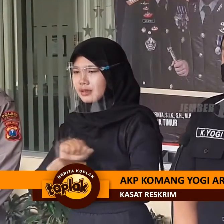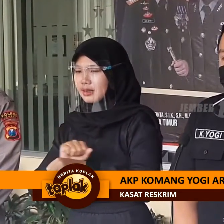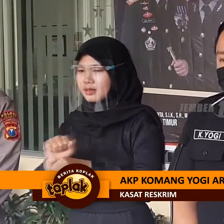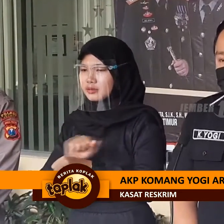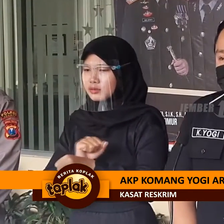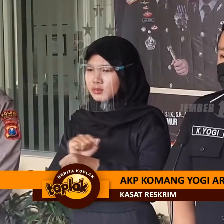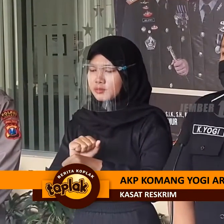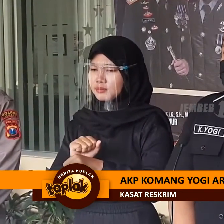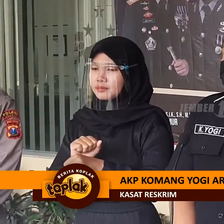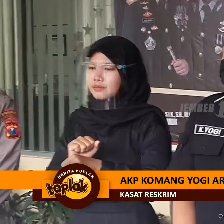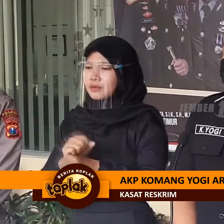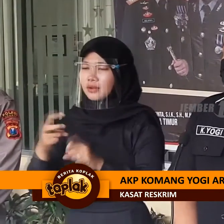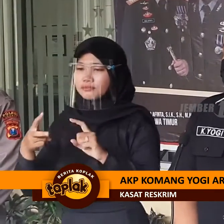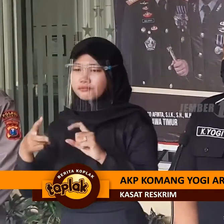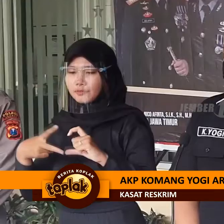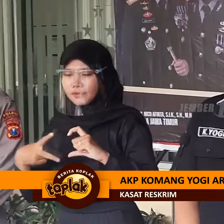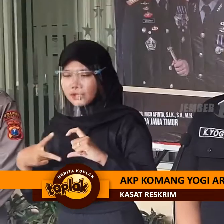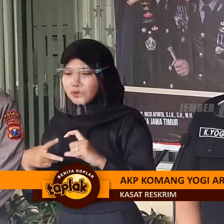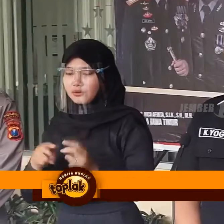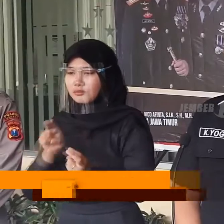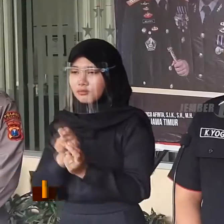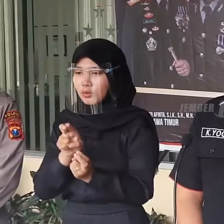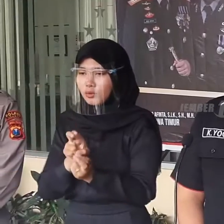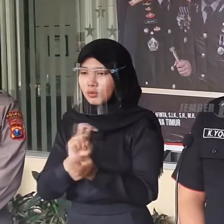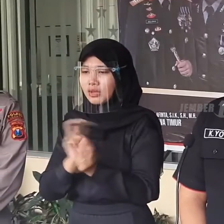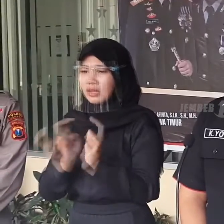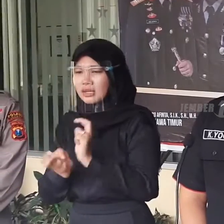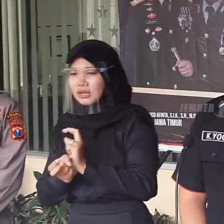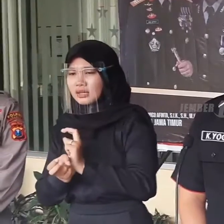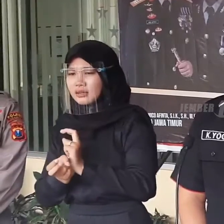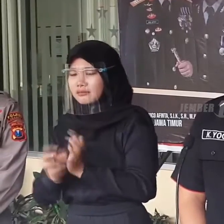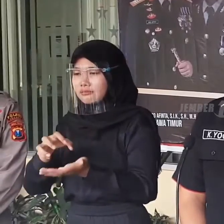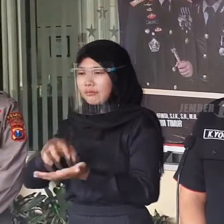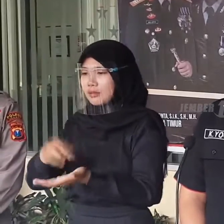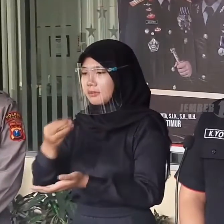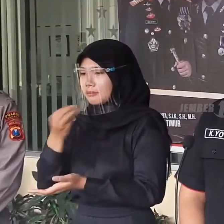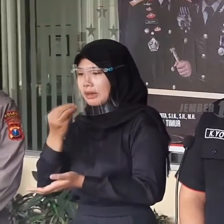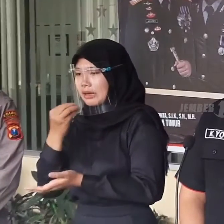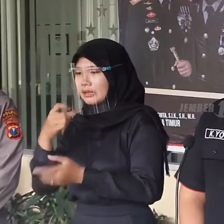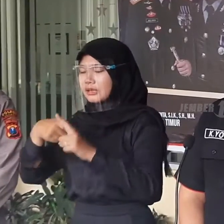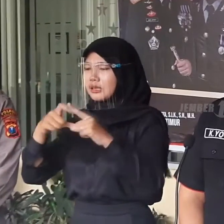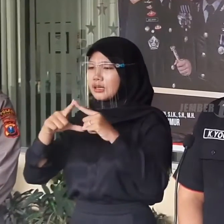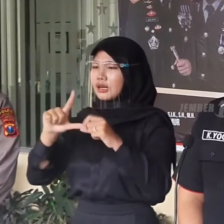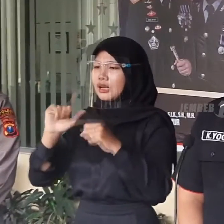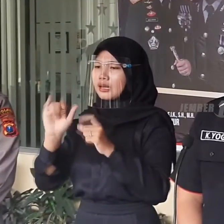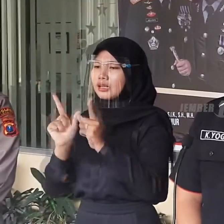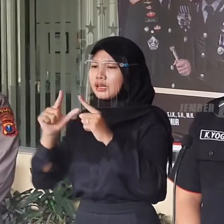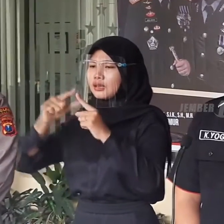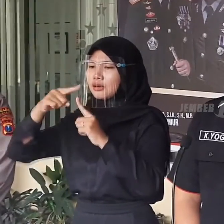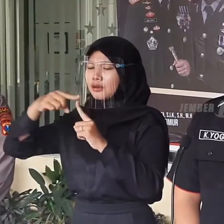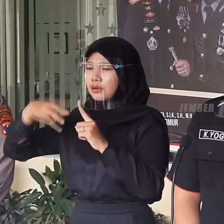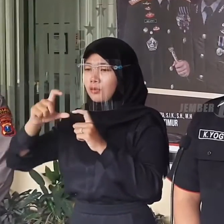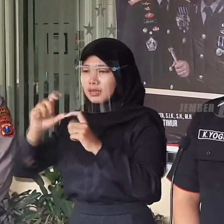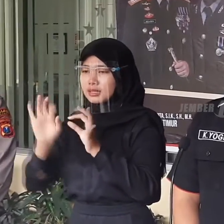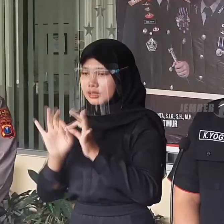tentang pornografi yang terjadi di salah satu restoran cepat saji di Kecamatan Kaliwates Jember, Jalan